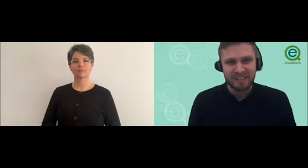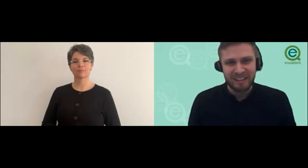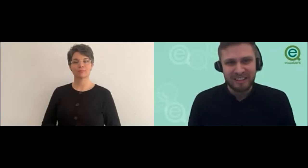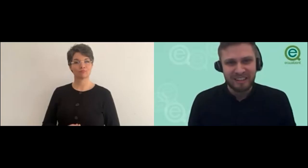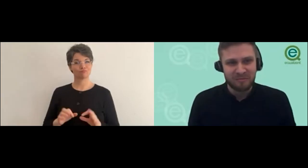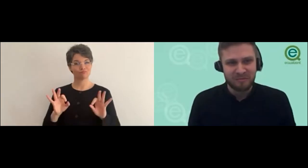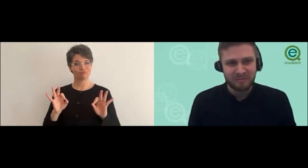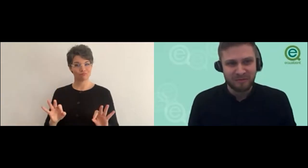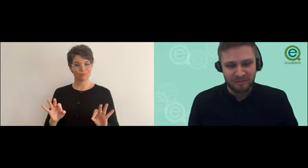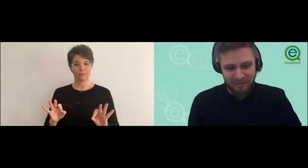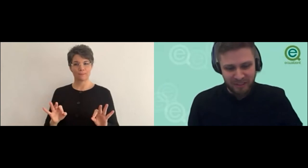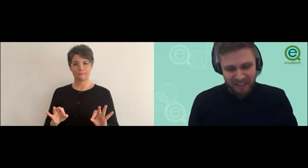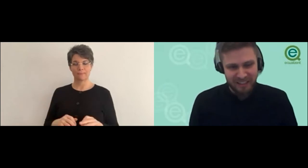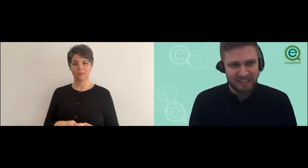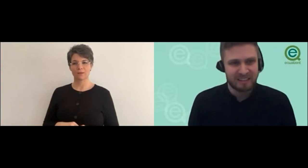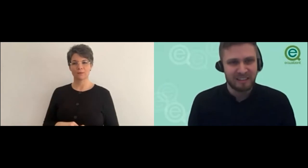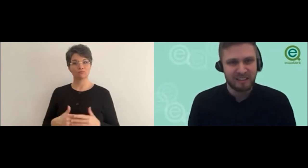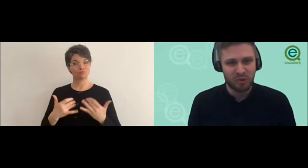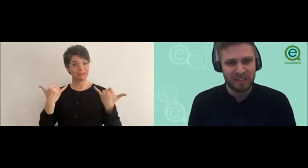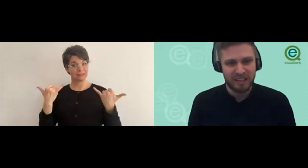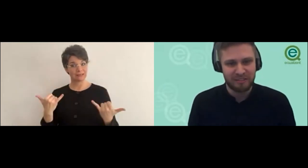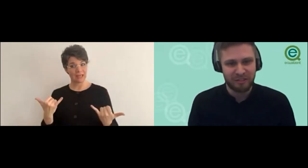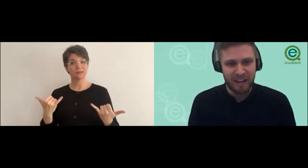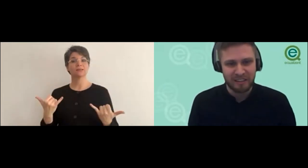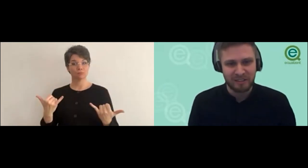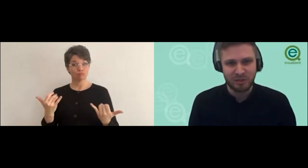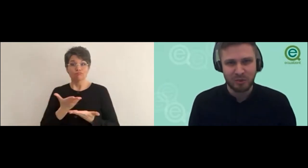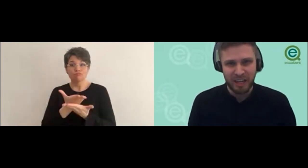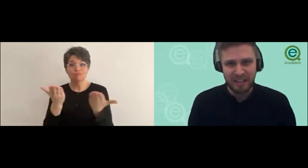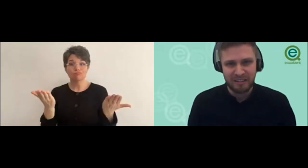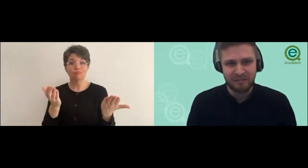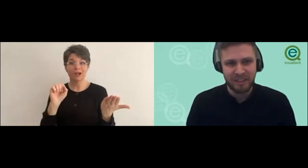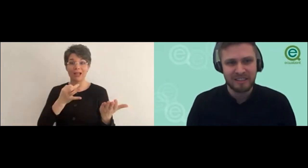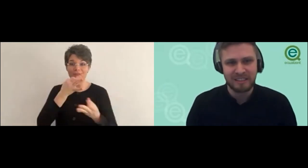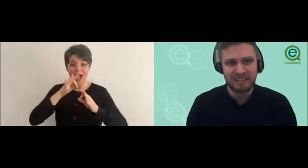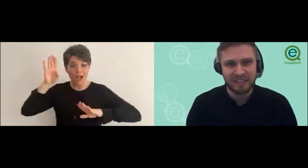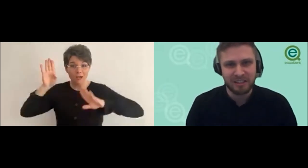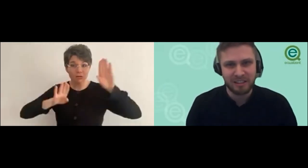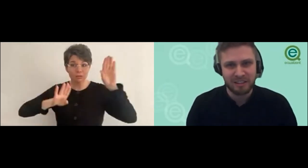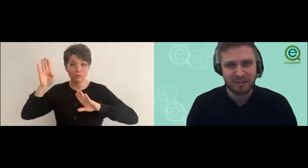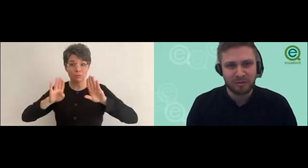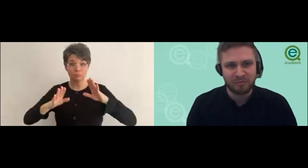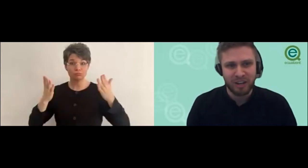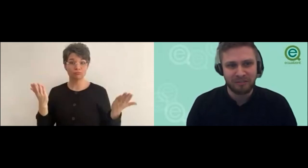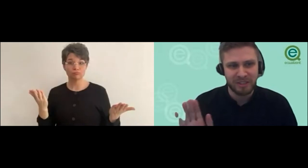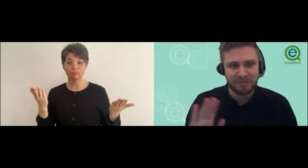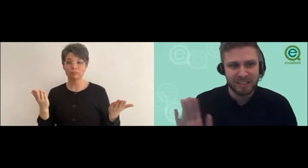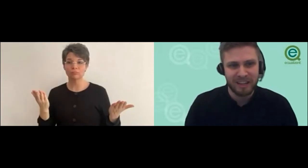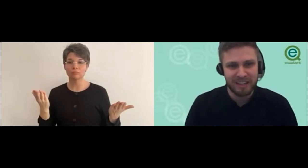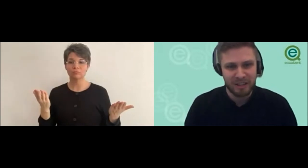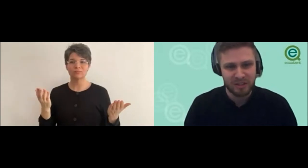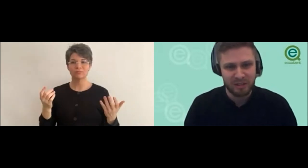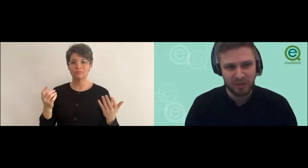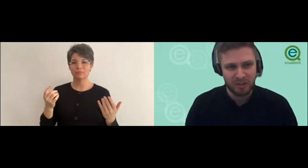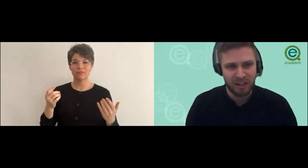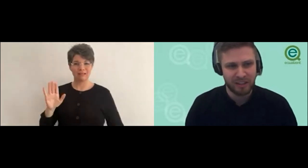Gut, dann wäre jetzt die Möglichkeit, Fragen zu stellen. Wenn Sie das nicht schaffen, mit dem Digital